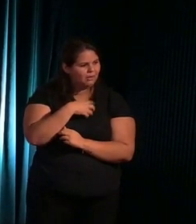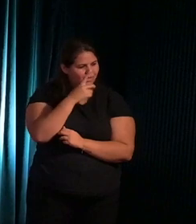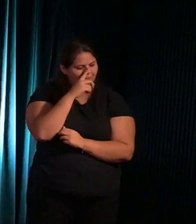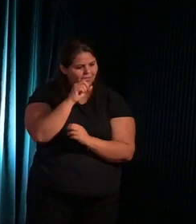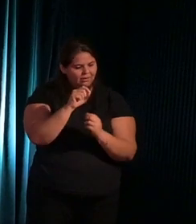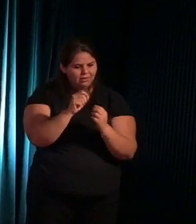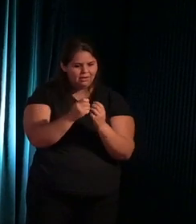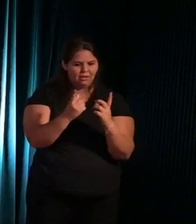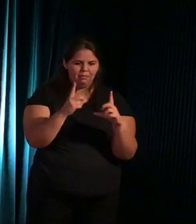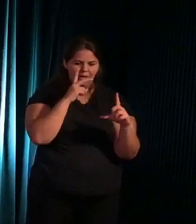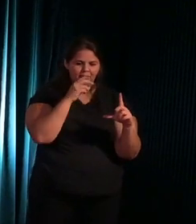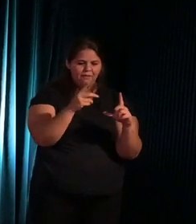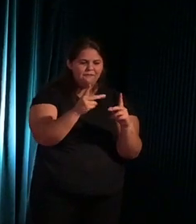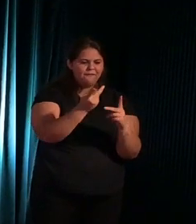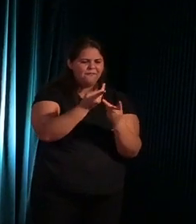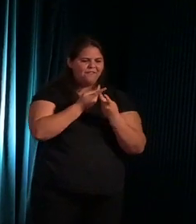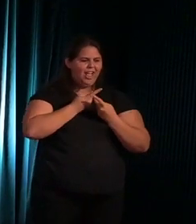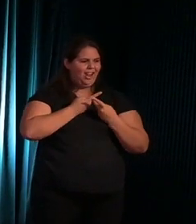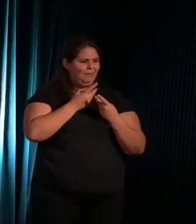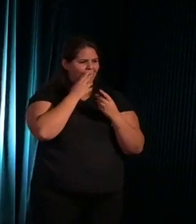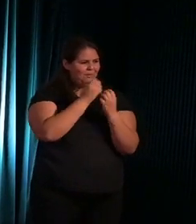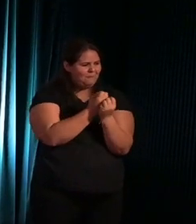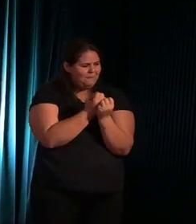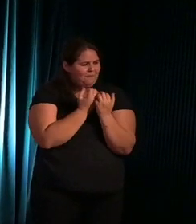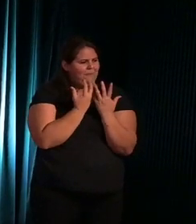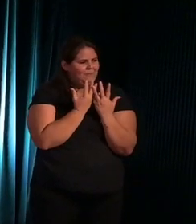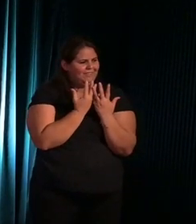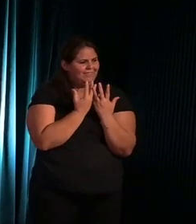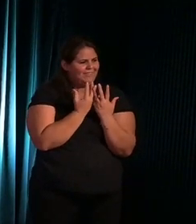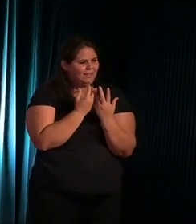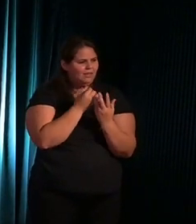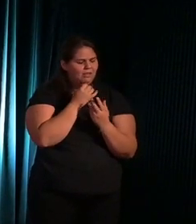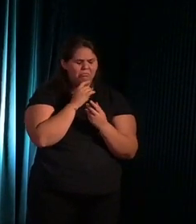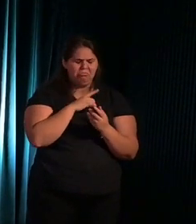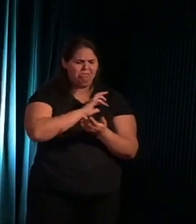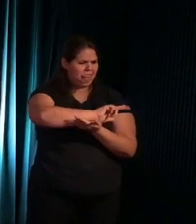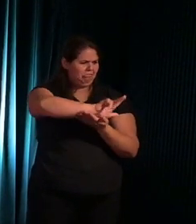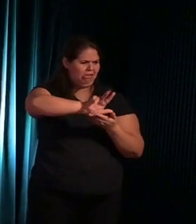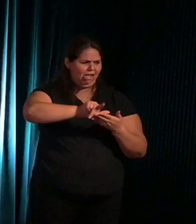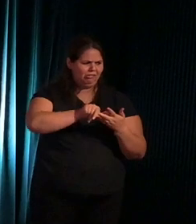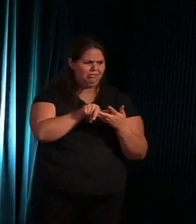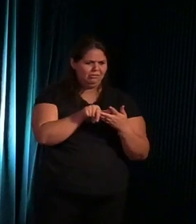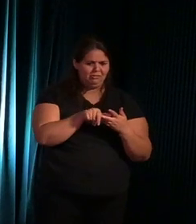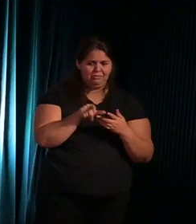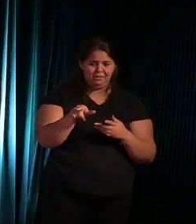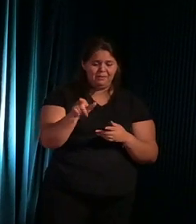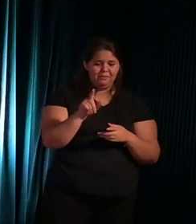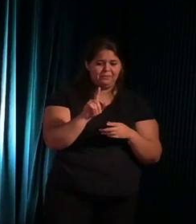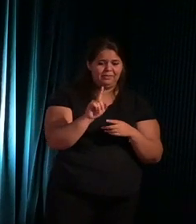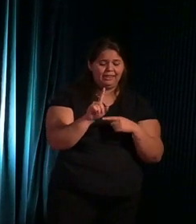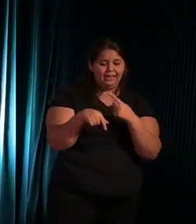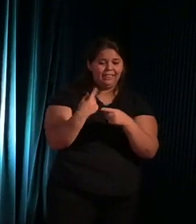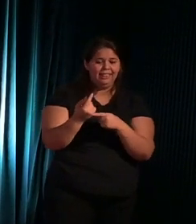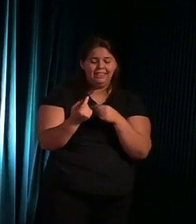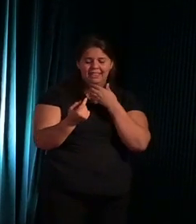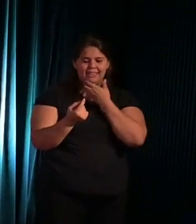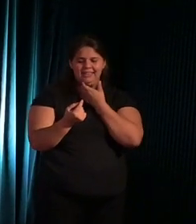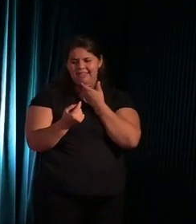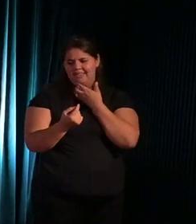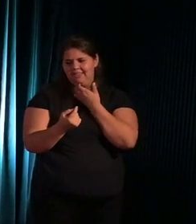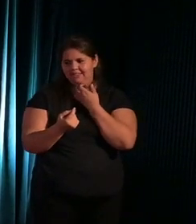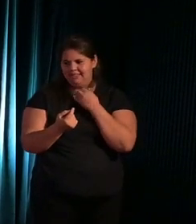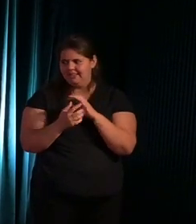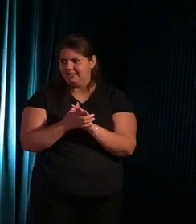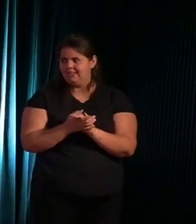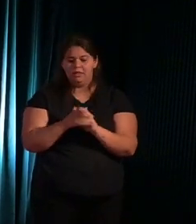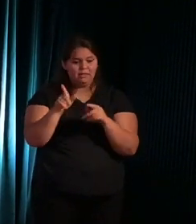falarem? Já. É, tem várias, eu vou te falar. Você isso. Vai ver daqui a pouco e eu quero